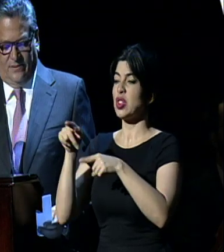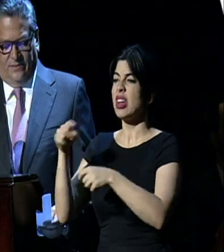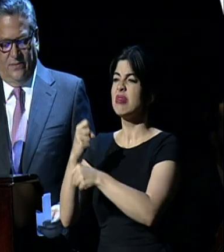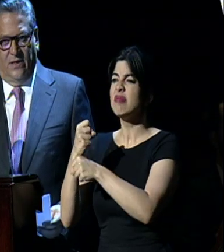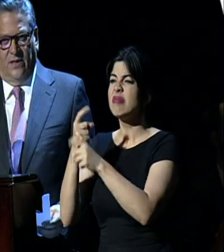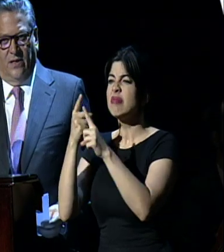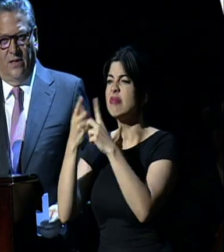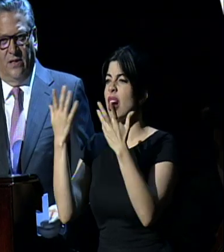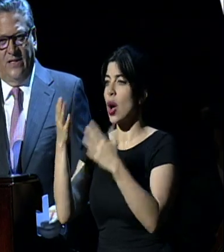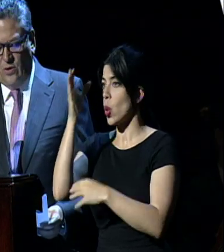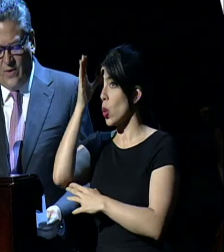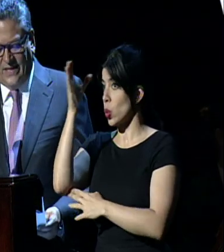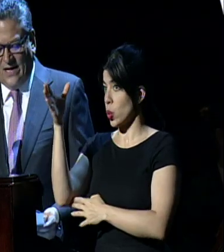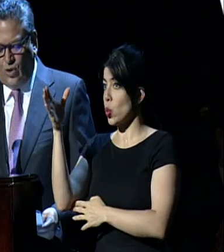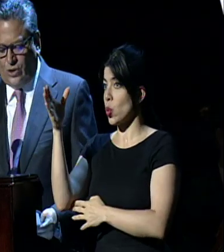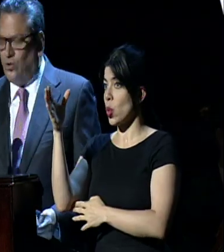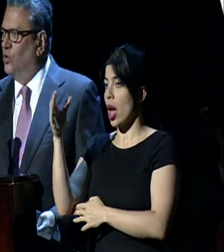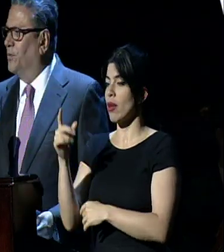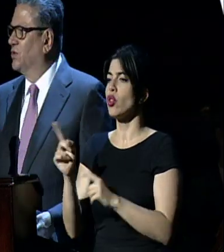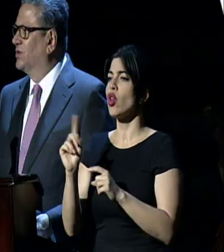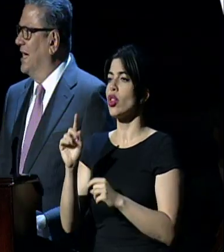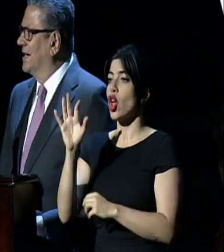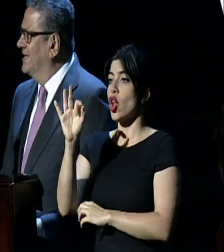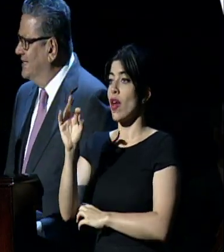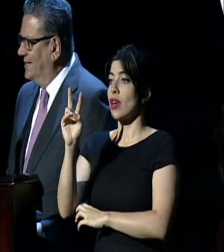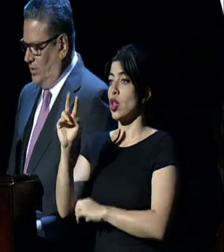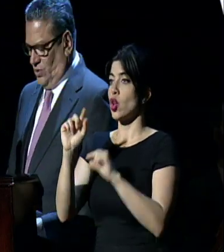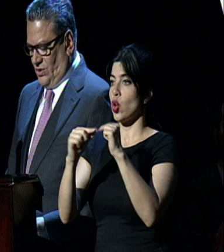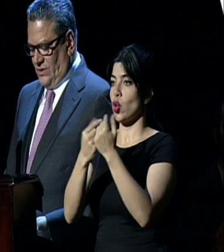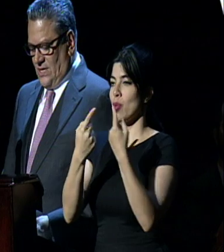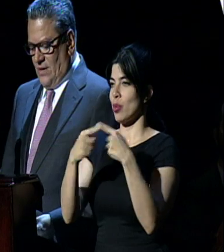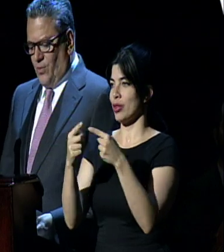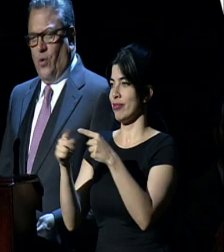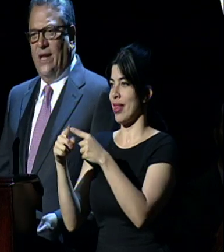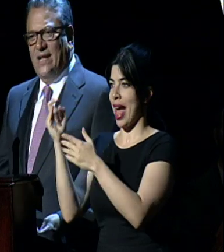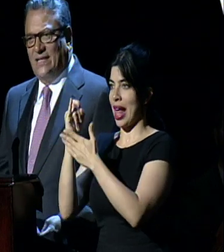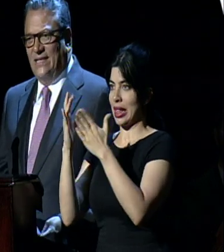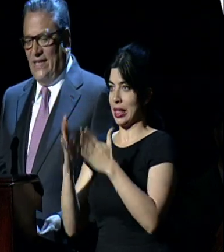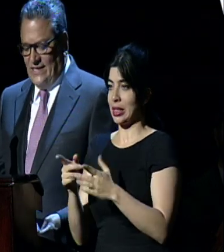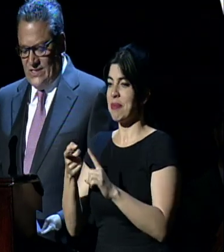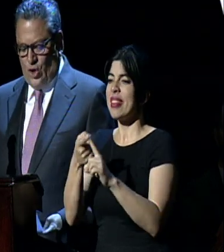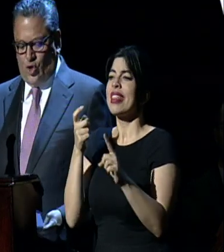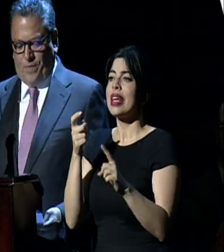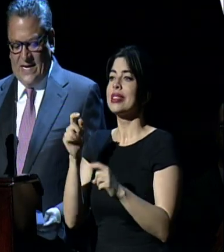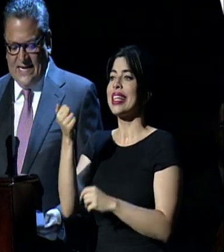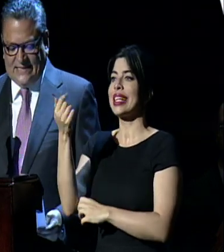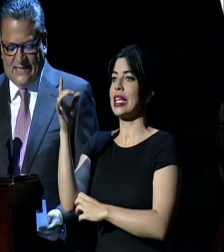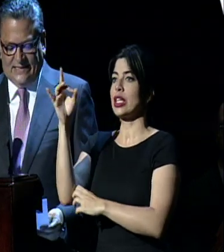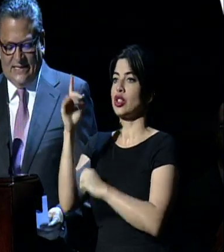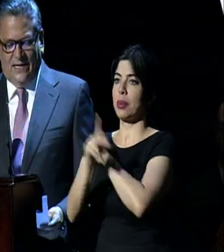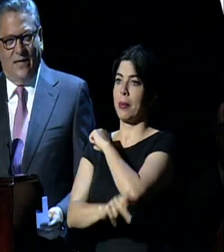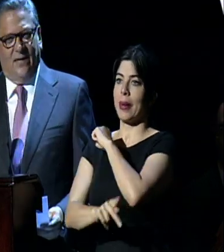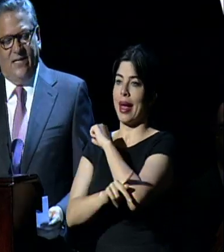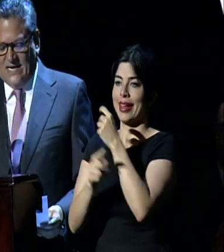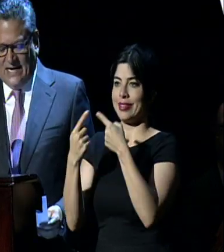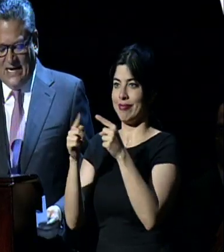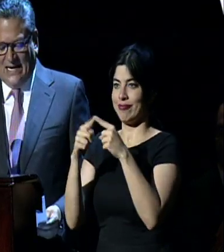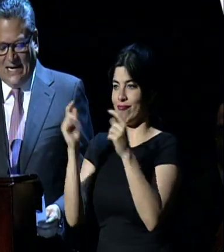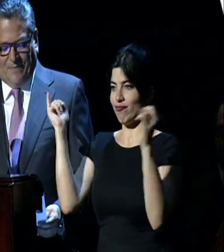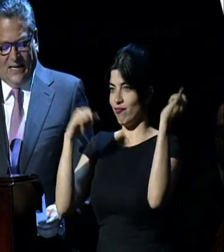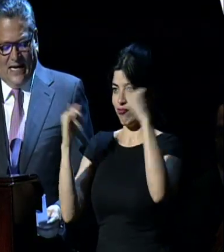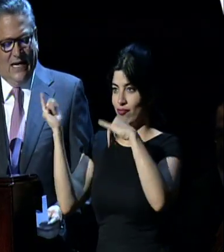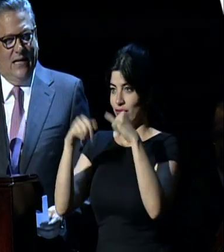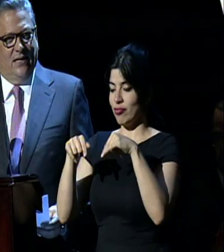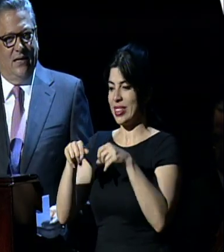cultura, de 92 grupos artísticos provenientes de 18 países, llenarán